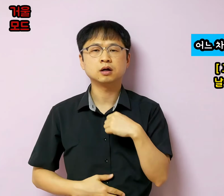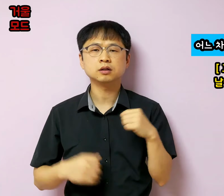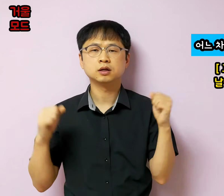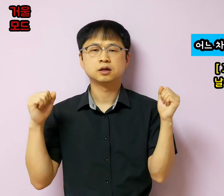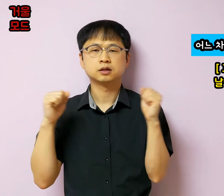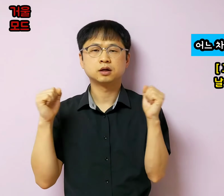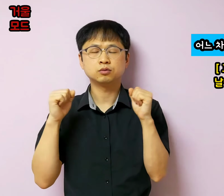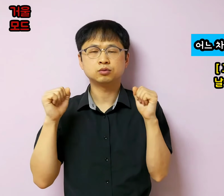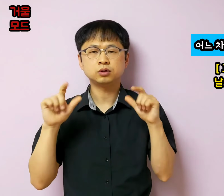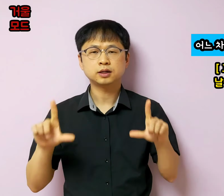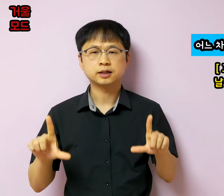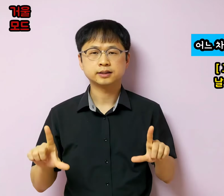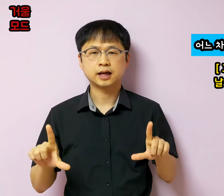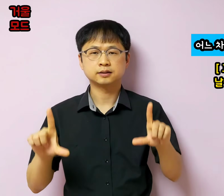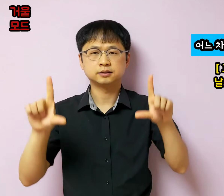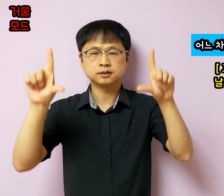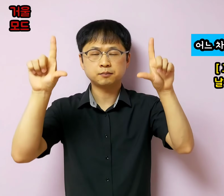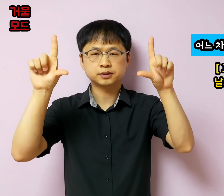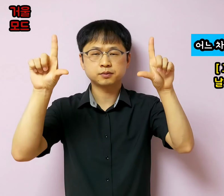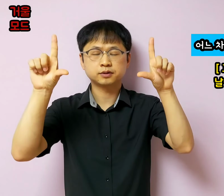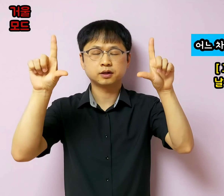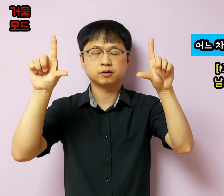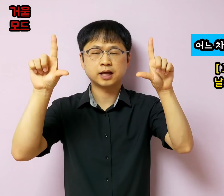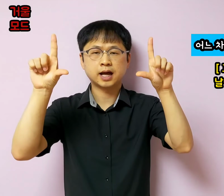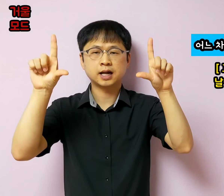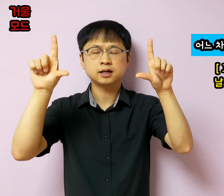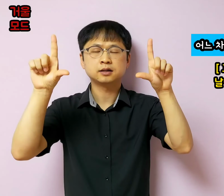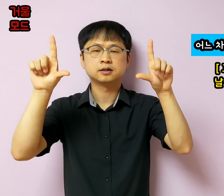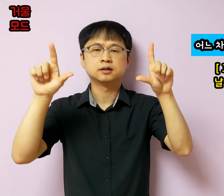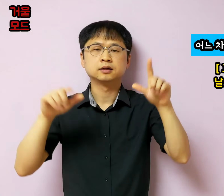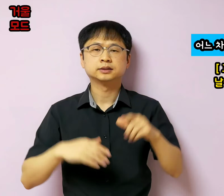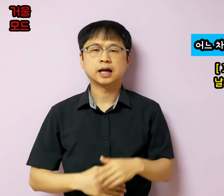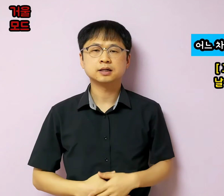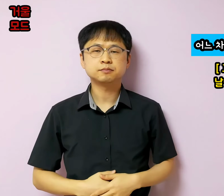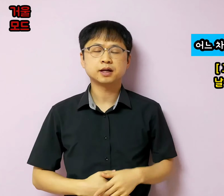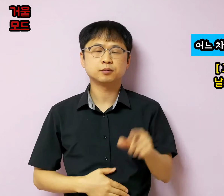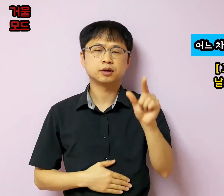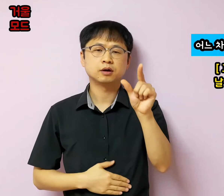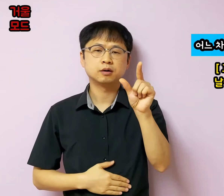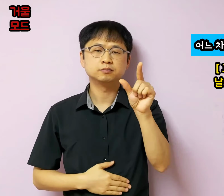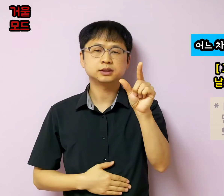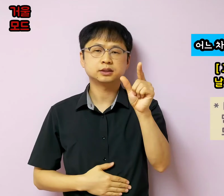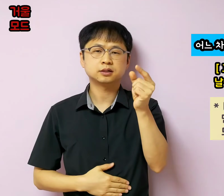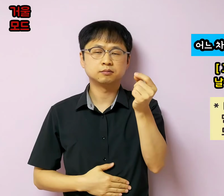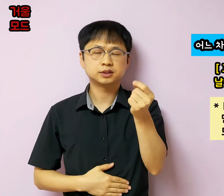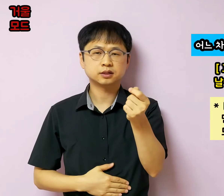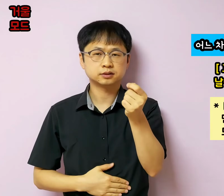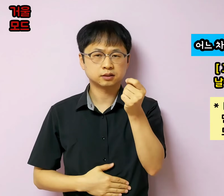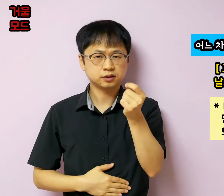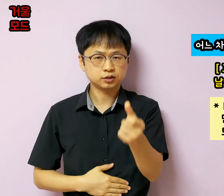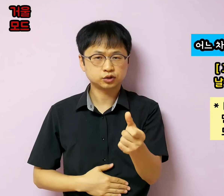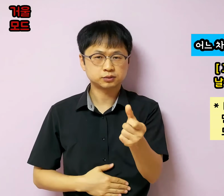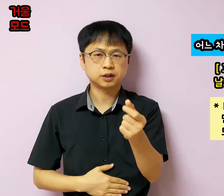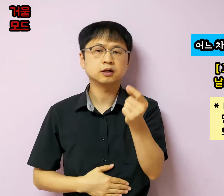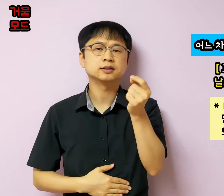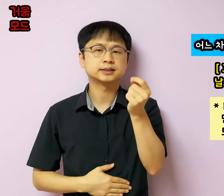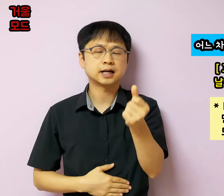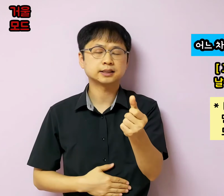없던, 겨울, 날은 앞에서 배웠네요. 날, 작은 방에 모여 엄지를 검지에 걸어서 튕겨주시면